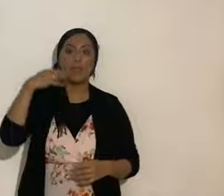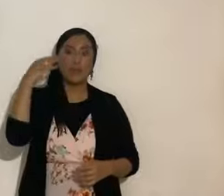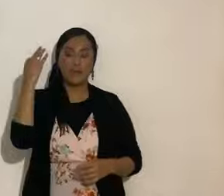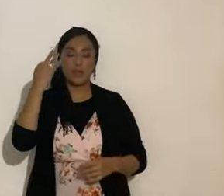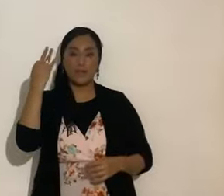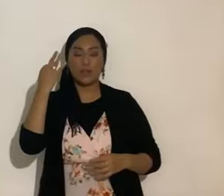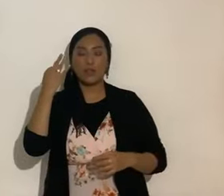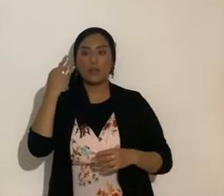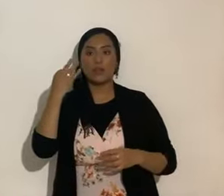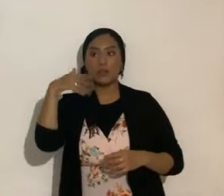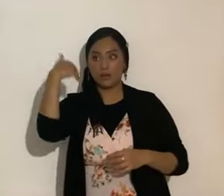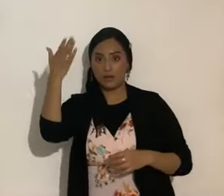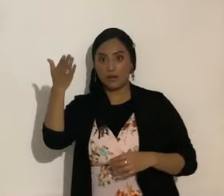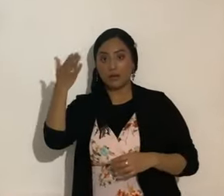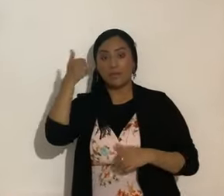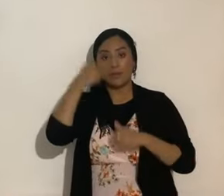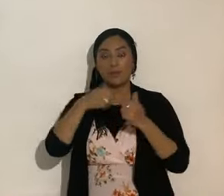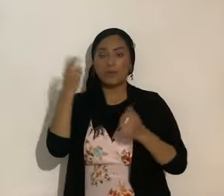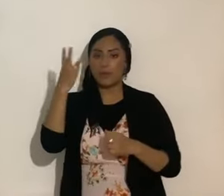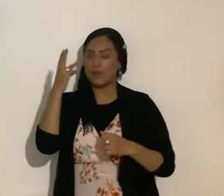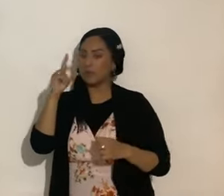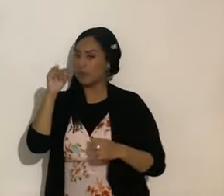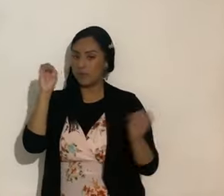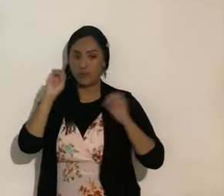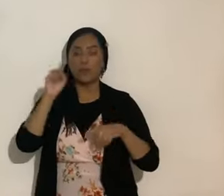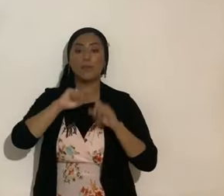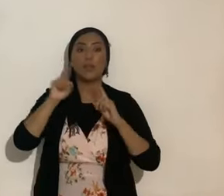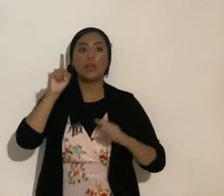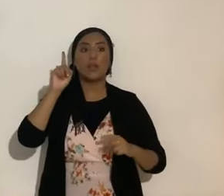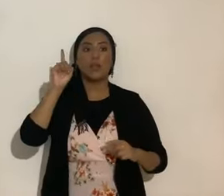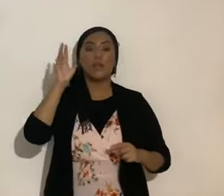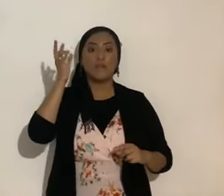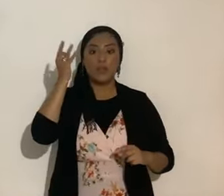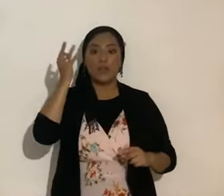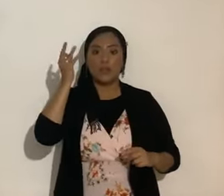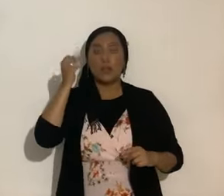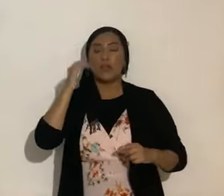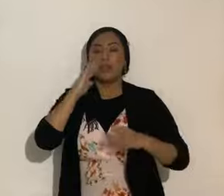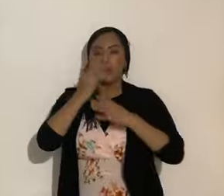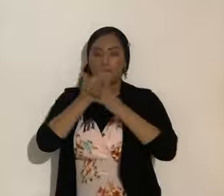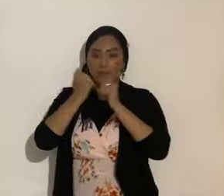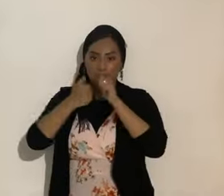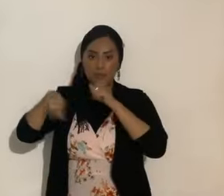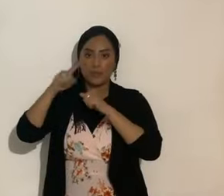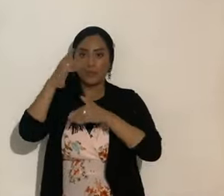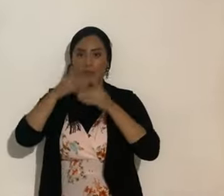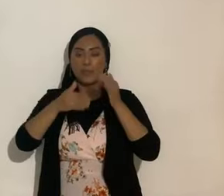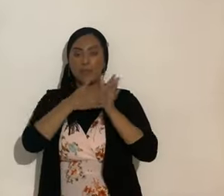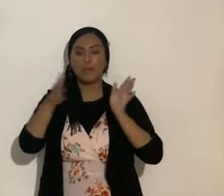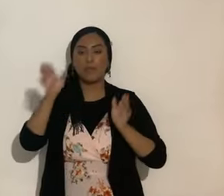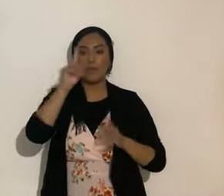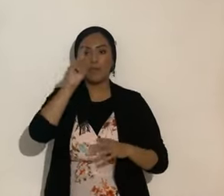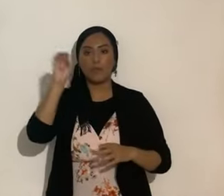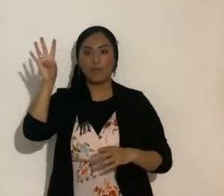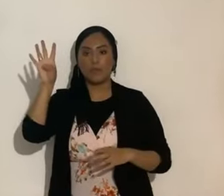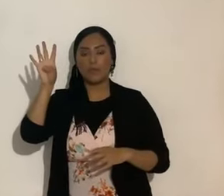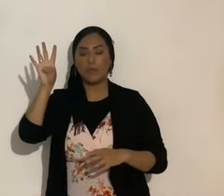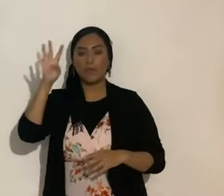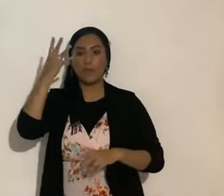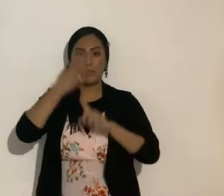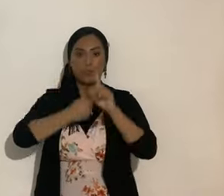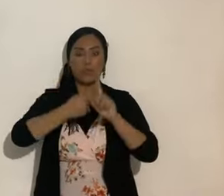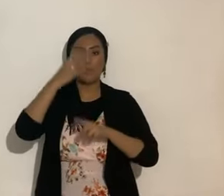voy a compartir, el próximo, recuerden que este miércoles no hay culto, pero el viernes les voy a compartir Recta Binah 104, cuarto